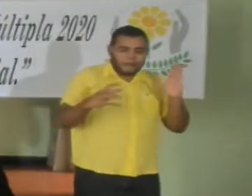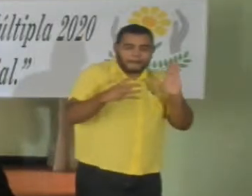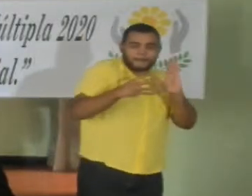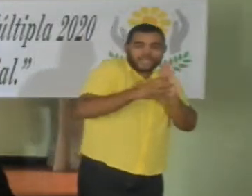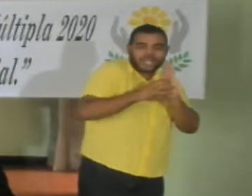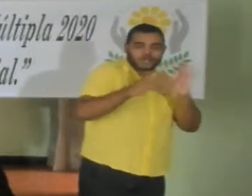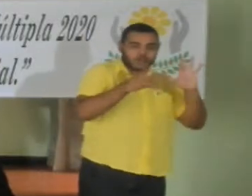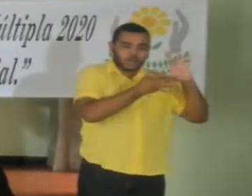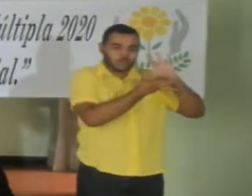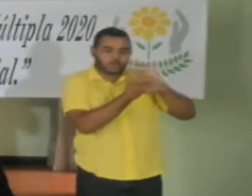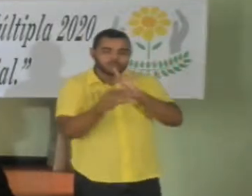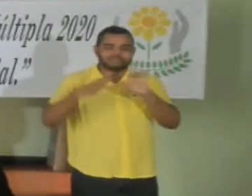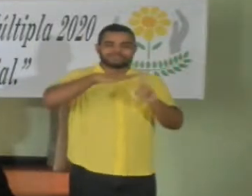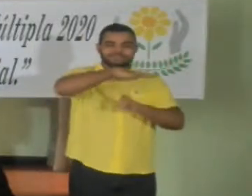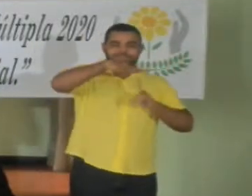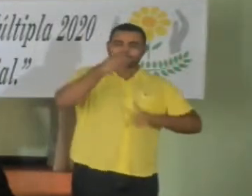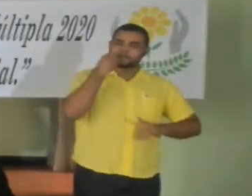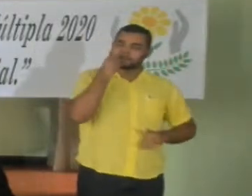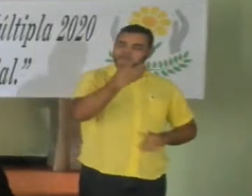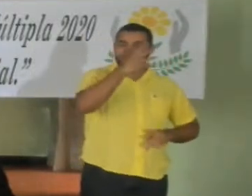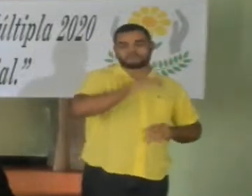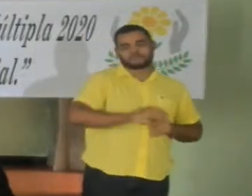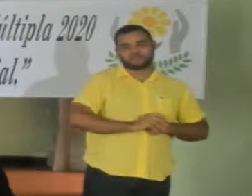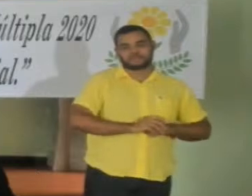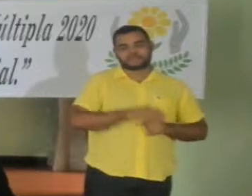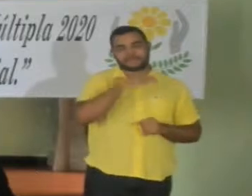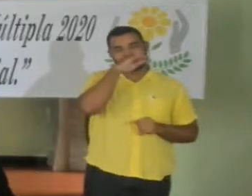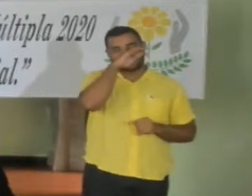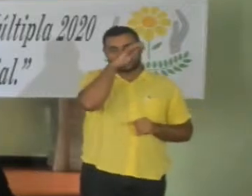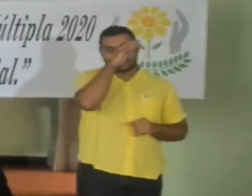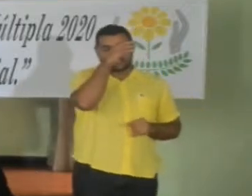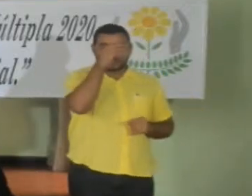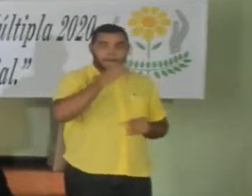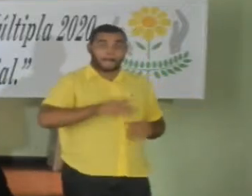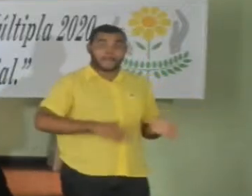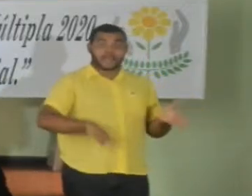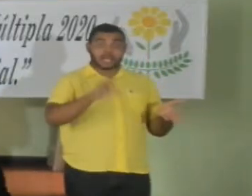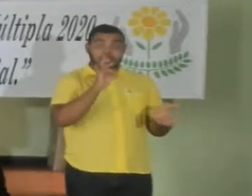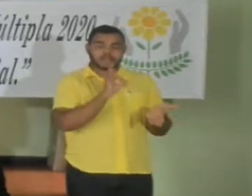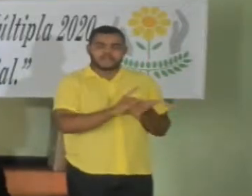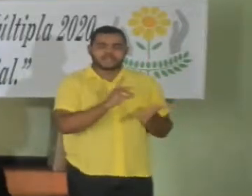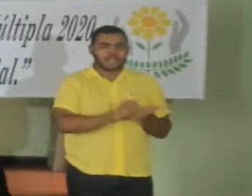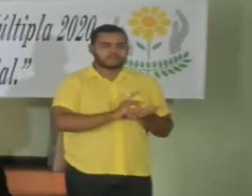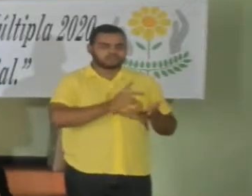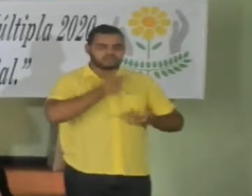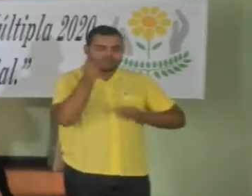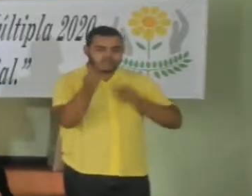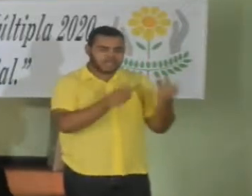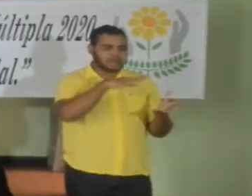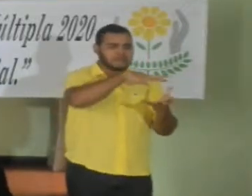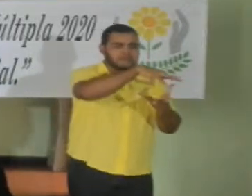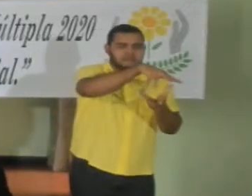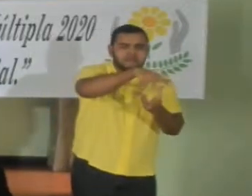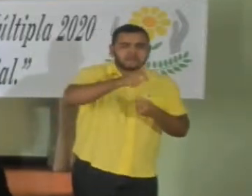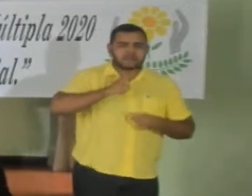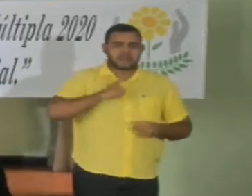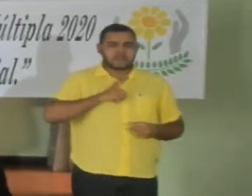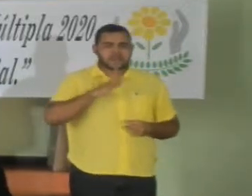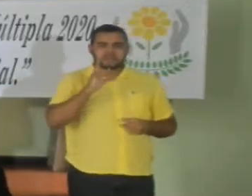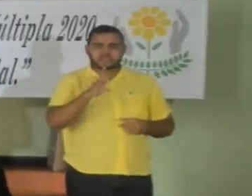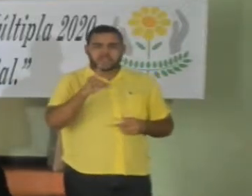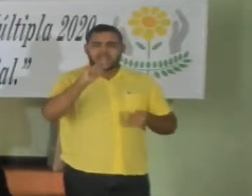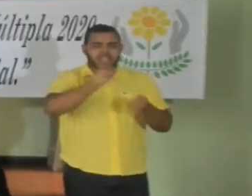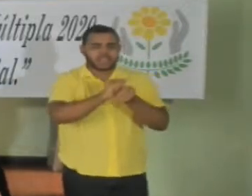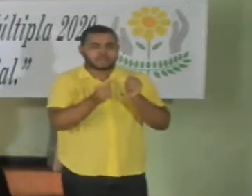sociedade, né? Na verdade, eu não estou no mundo para simplesmente a ele me